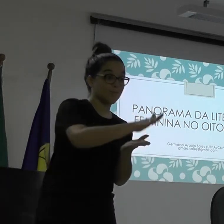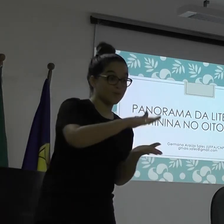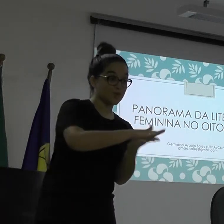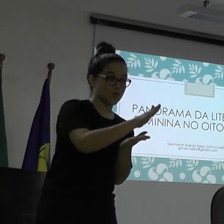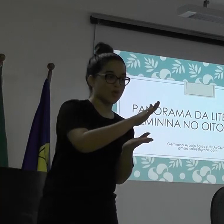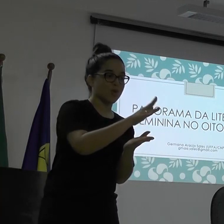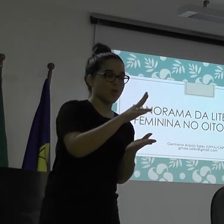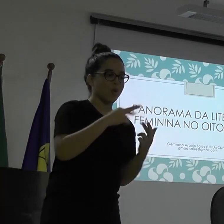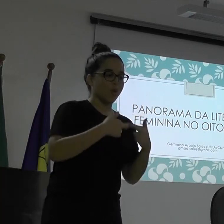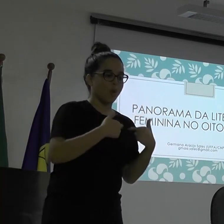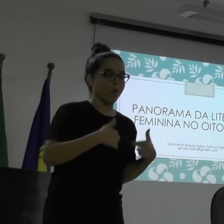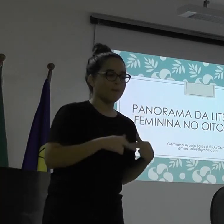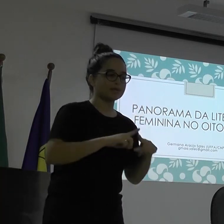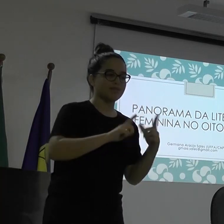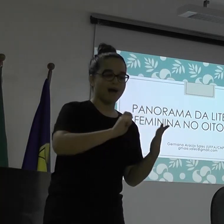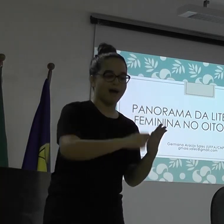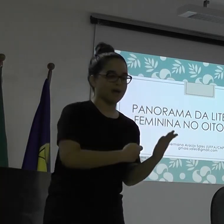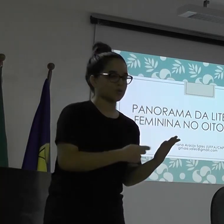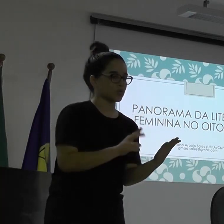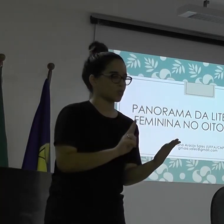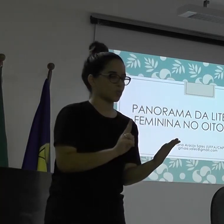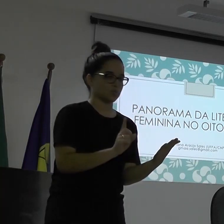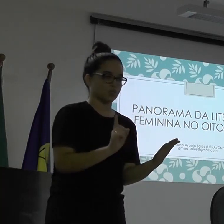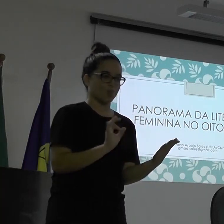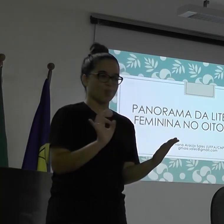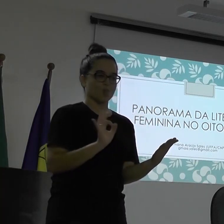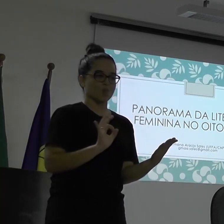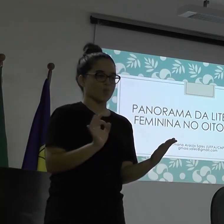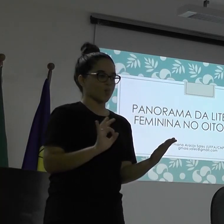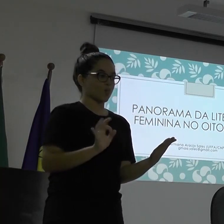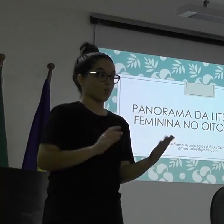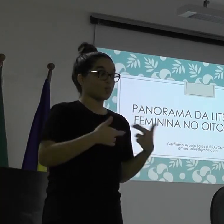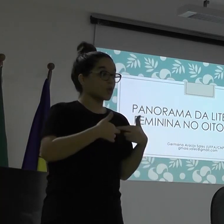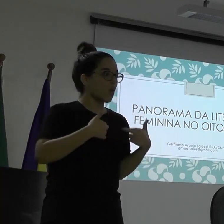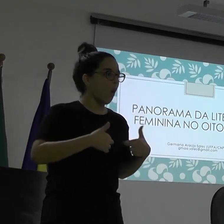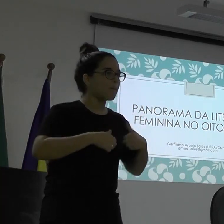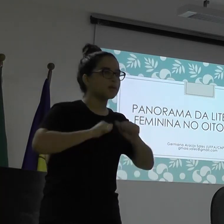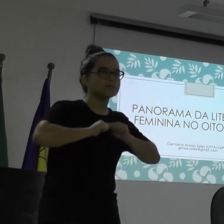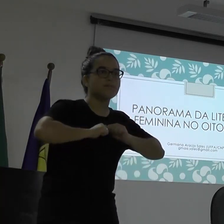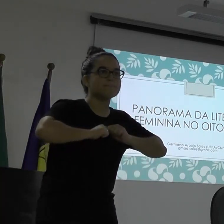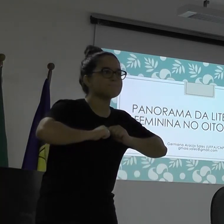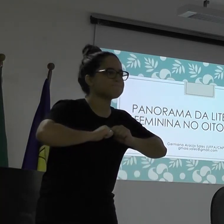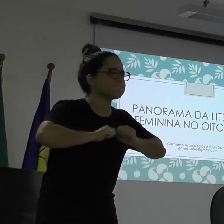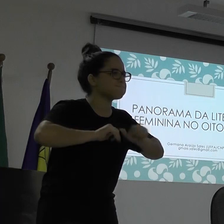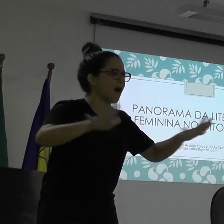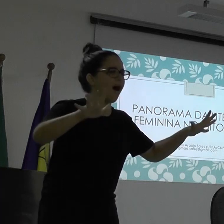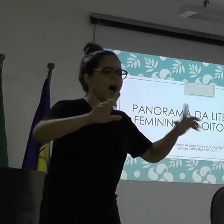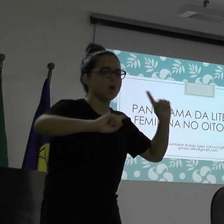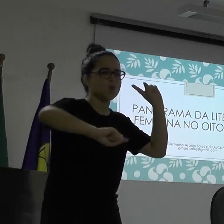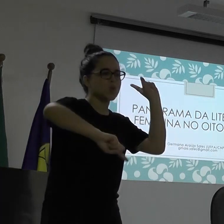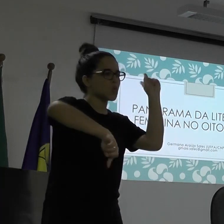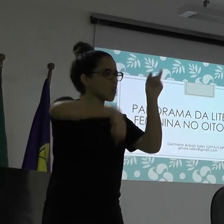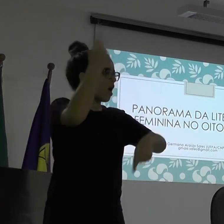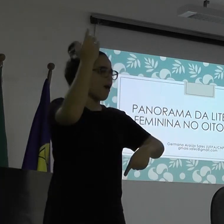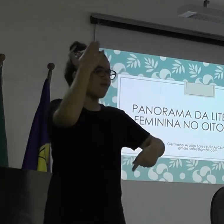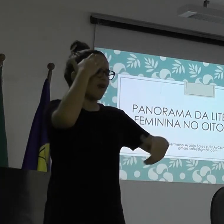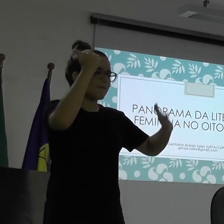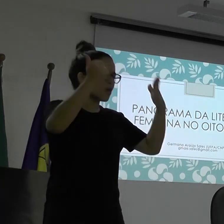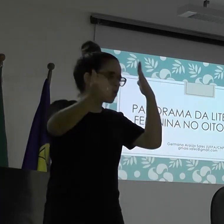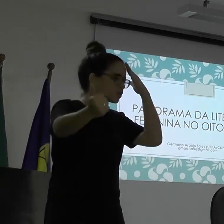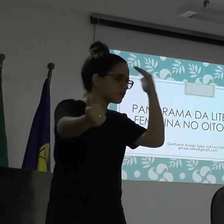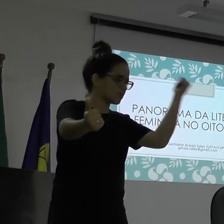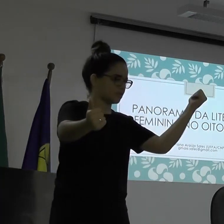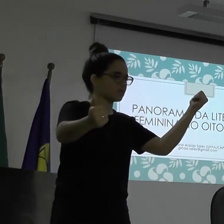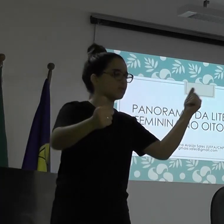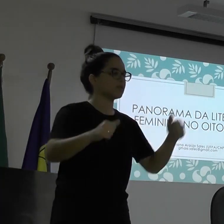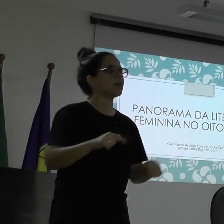assinar. E o romance é um sucesso. Né? Acho que vocês conhecem essa história, está contada